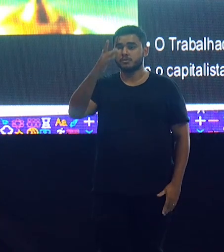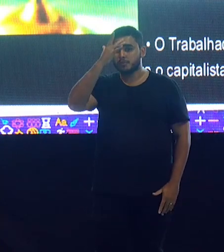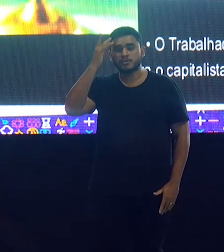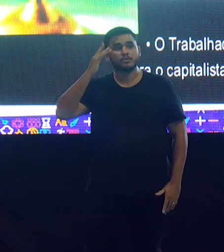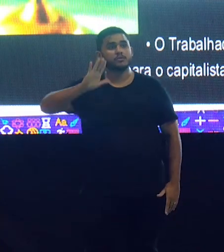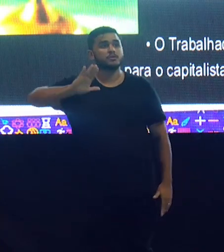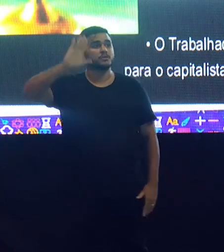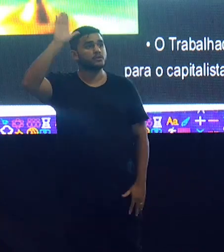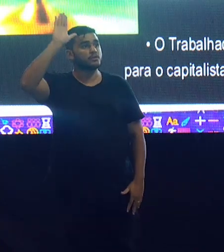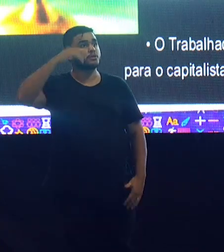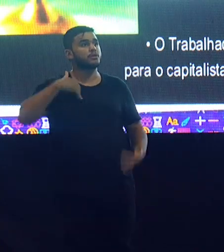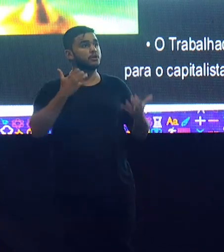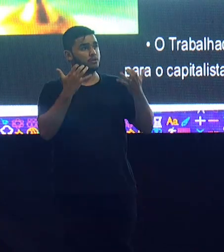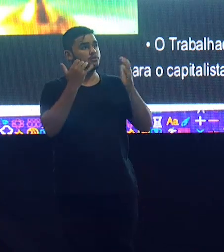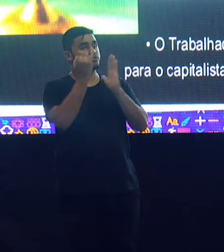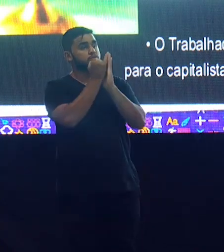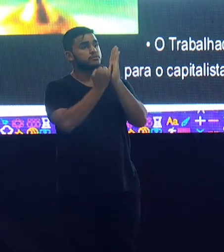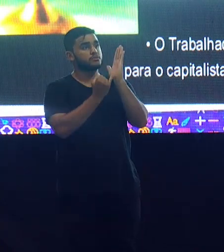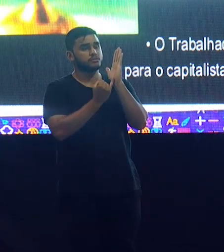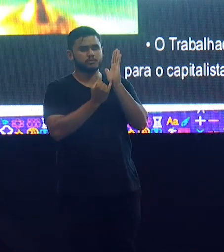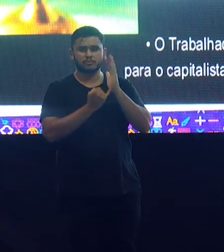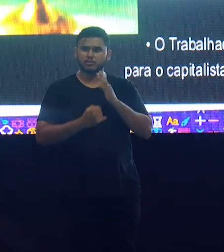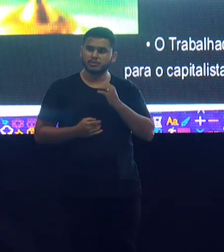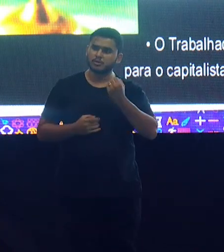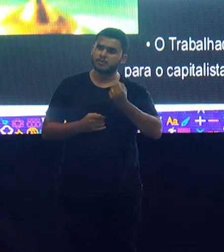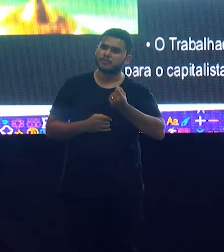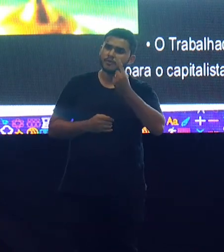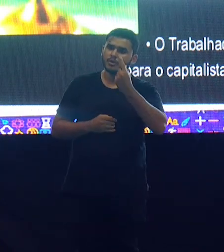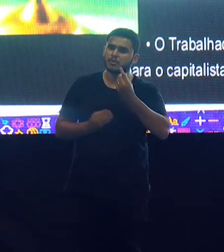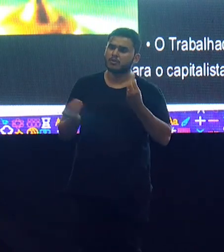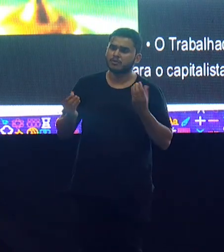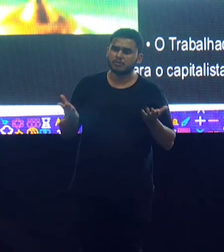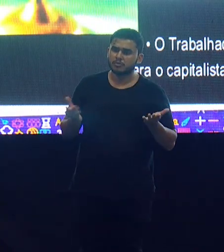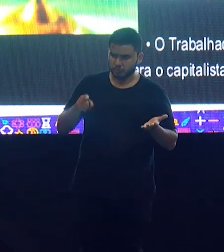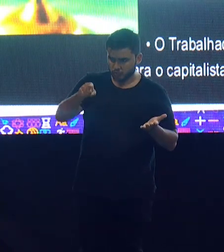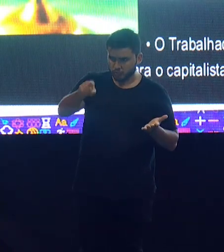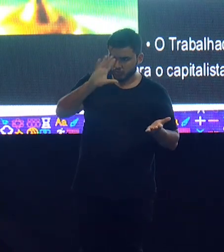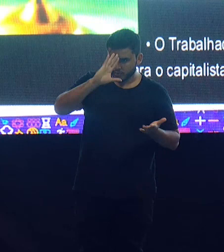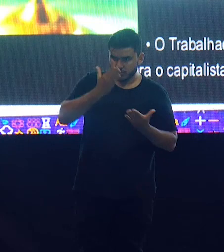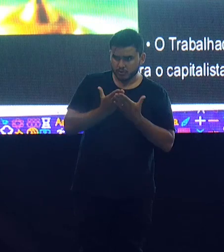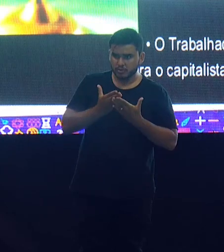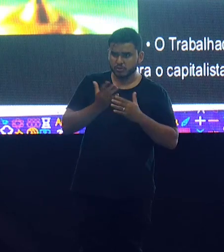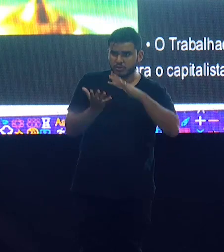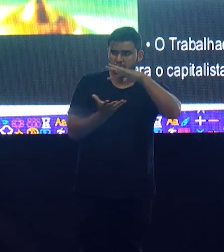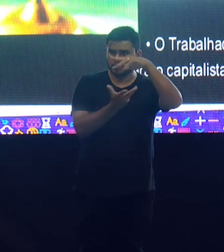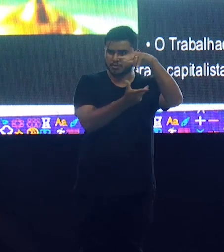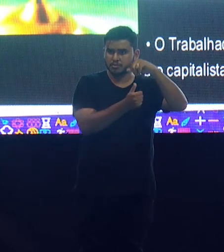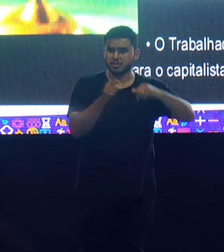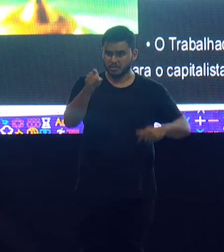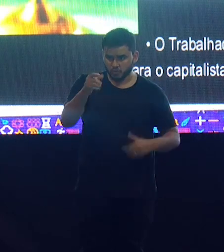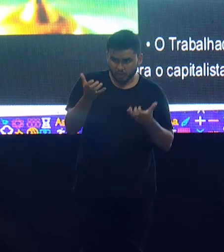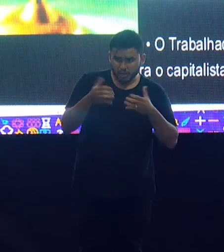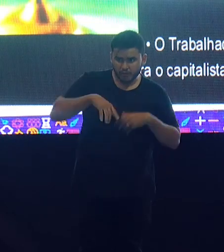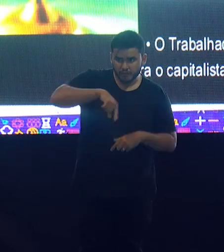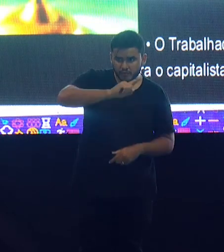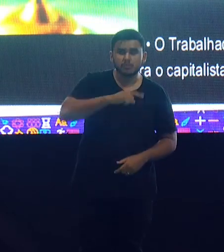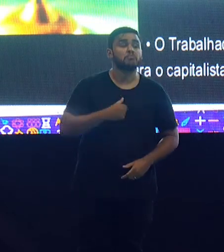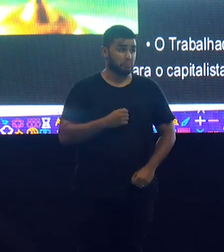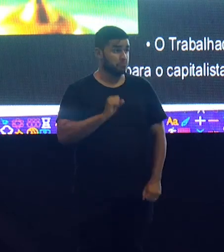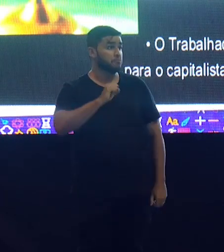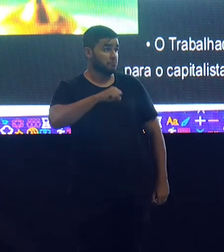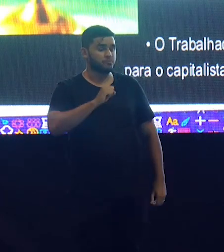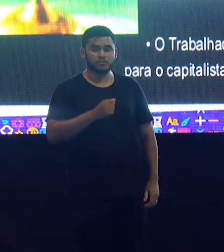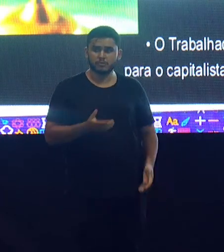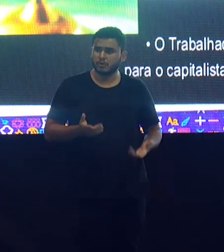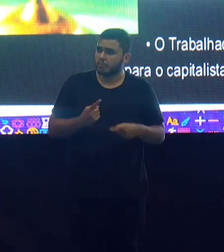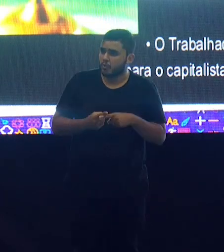inscrevi. Eu disse: cara, tu sabe que a viagem é só de ida? Ele disse: sei, professor. Eu digo: mesmo assim tu vai? Ele: vou, professor. Eu digo: por quê,